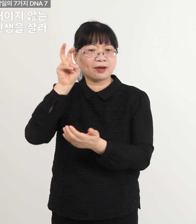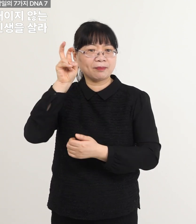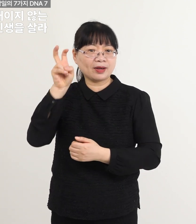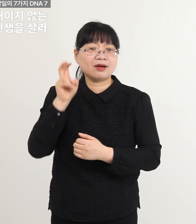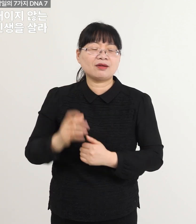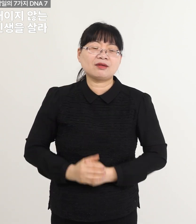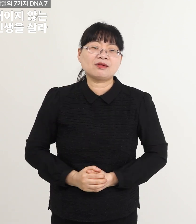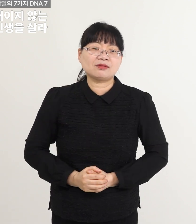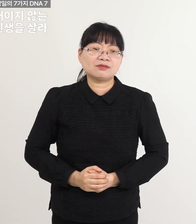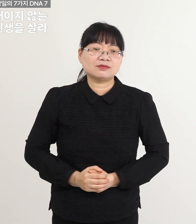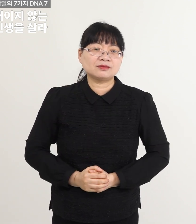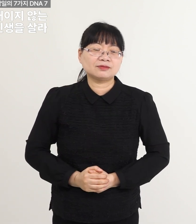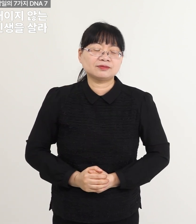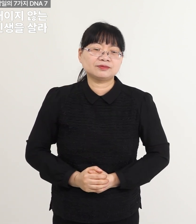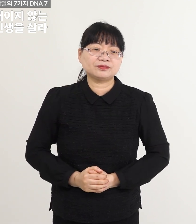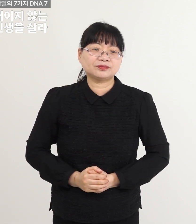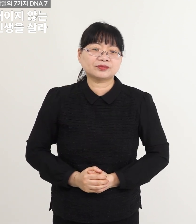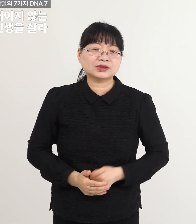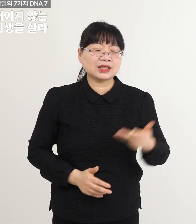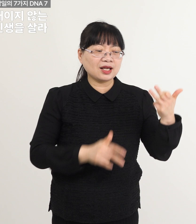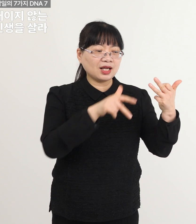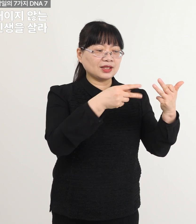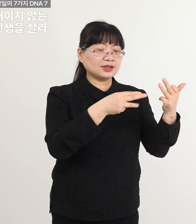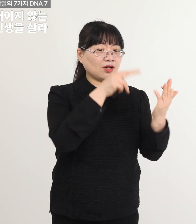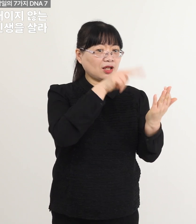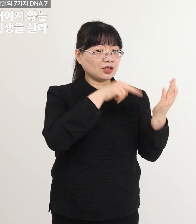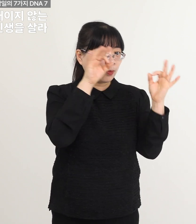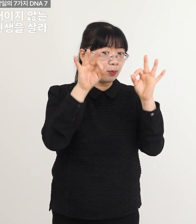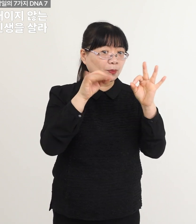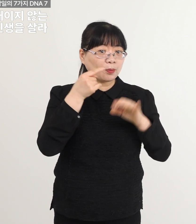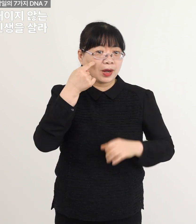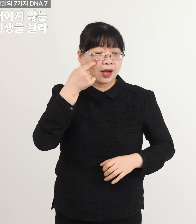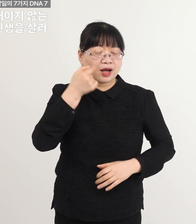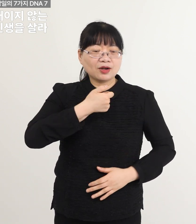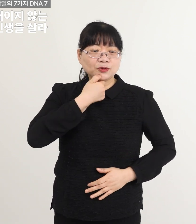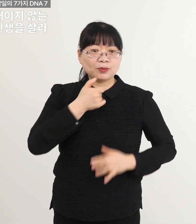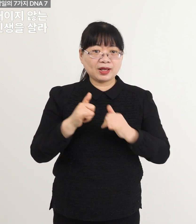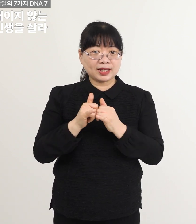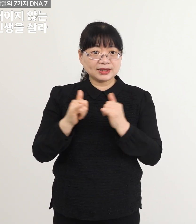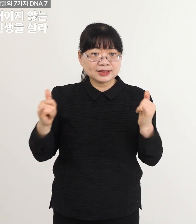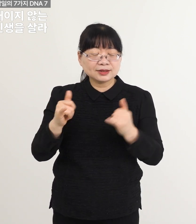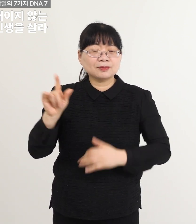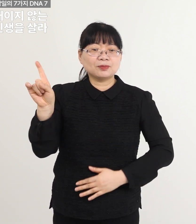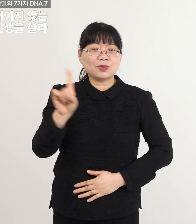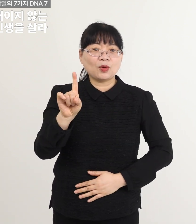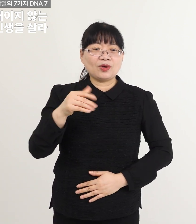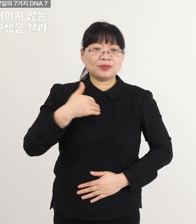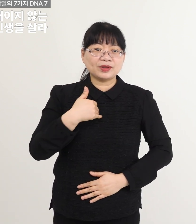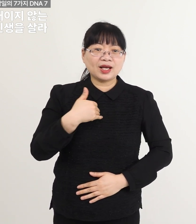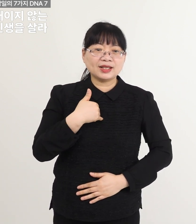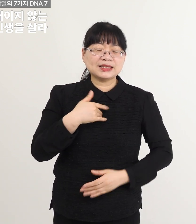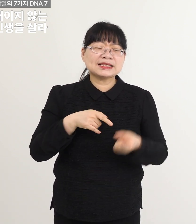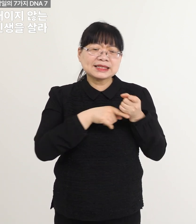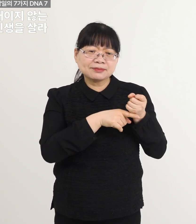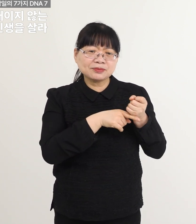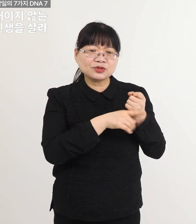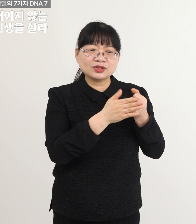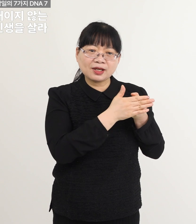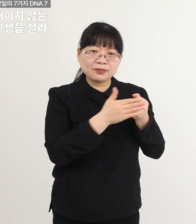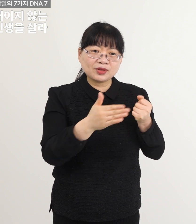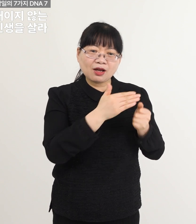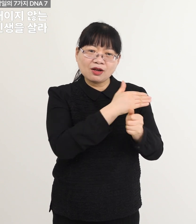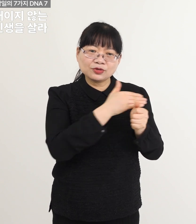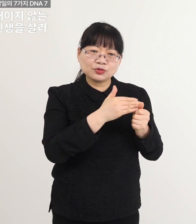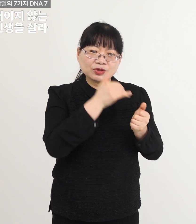자, 그런데 18절을 볼까요? 로마인은 나를 신문하여